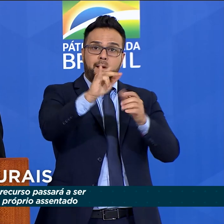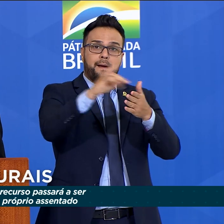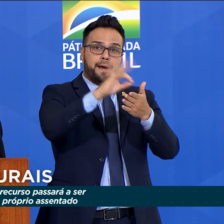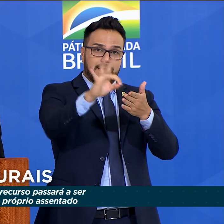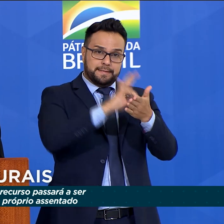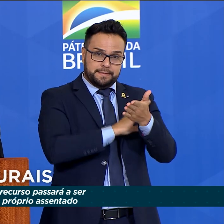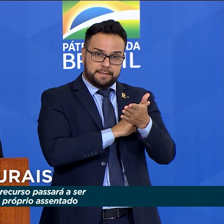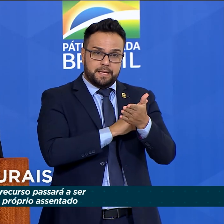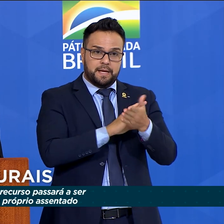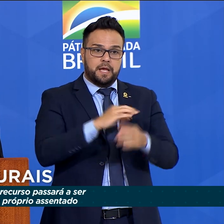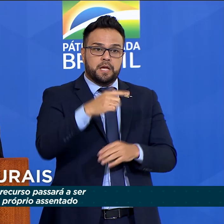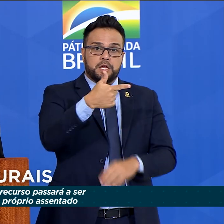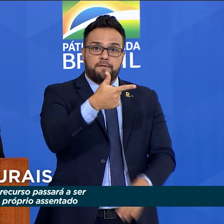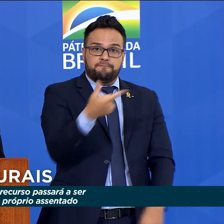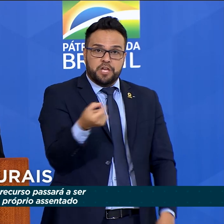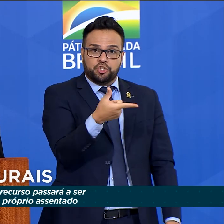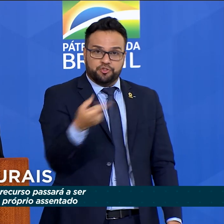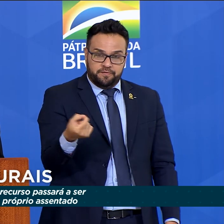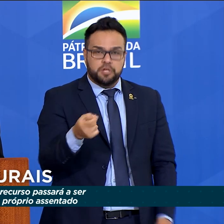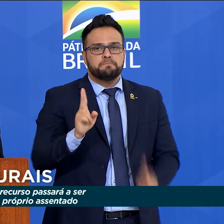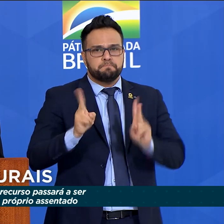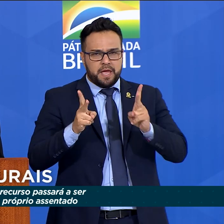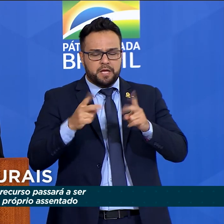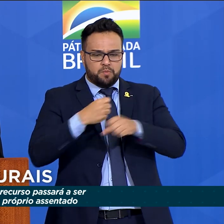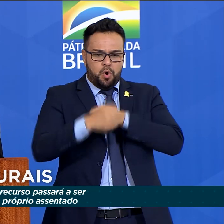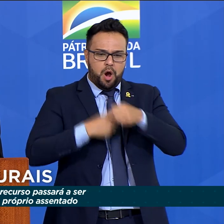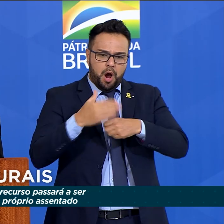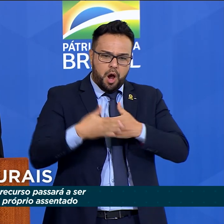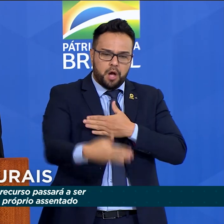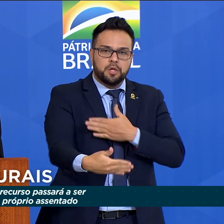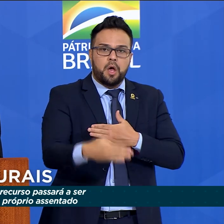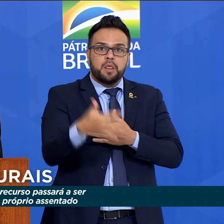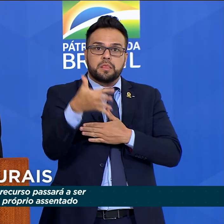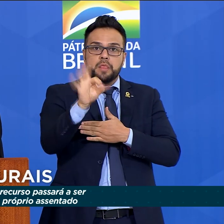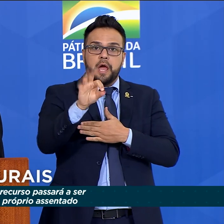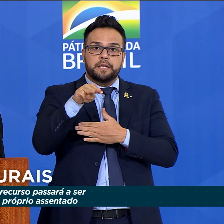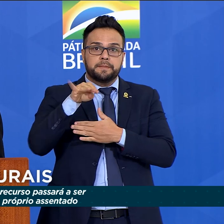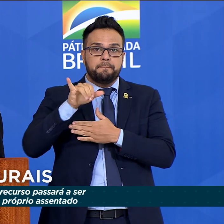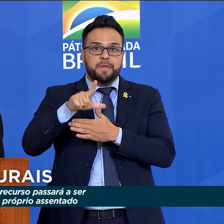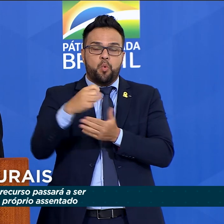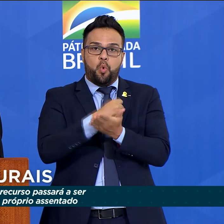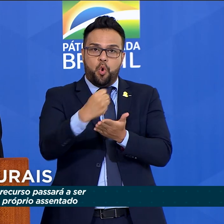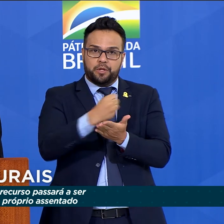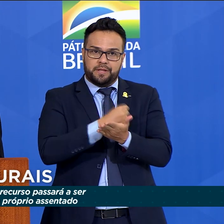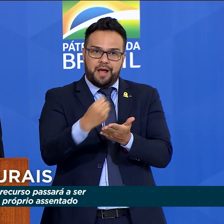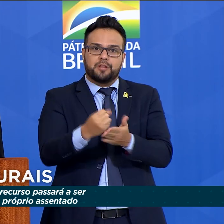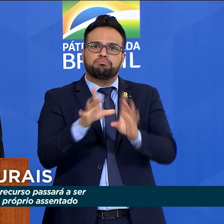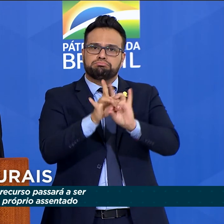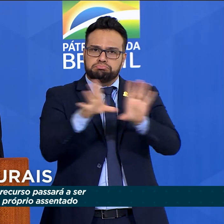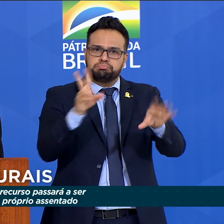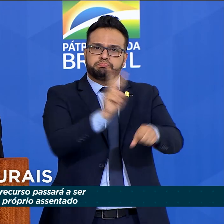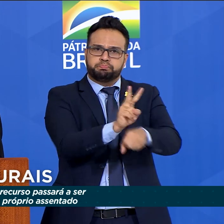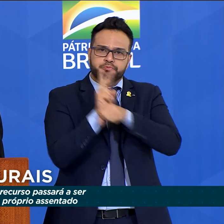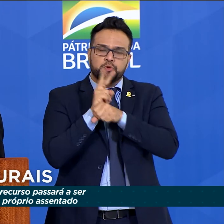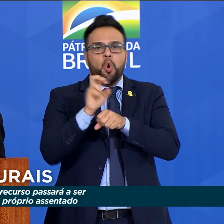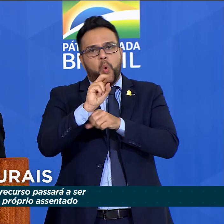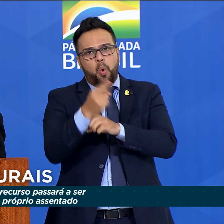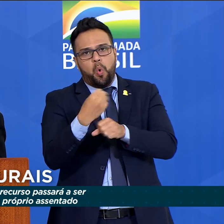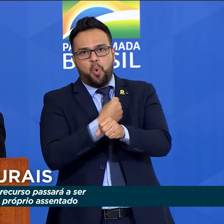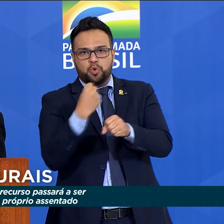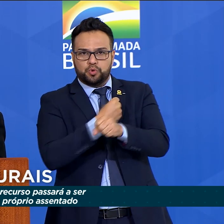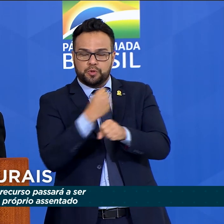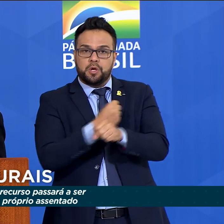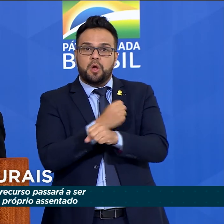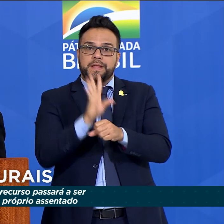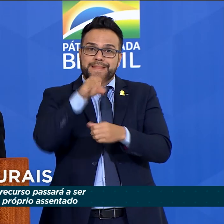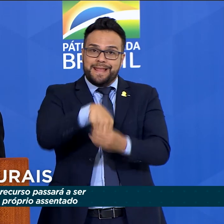no exercício de 2020, até 10 mil contratos de concessão de crédito de construção ou de reforma de habitação